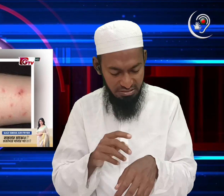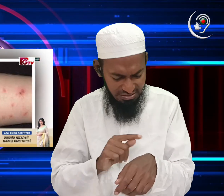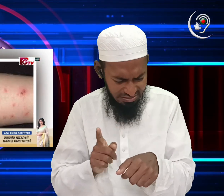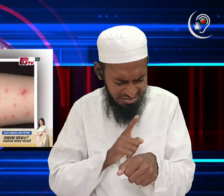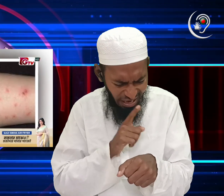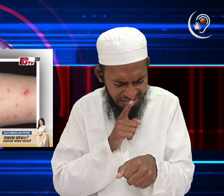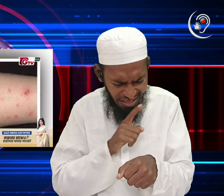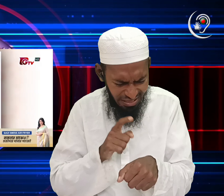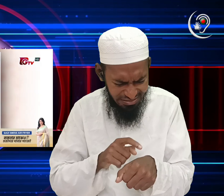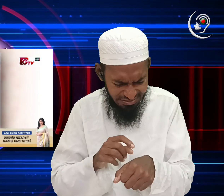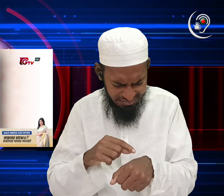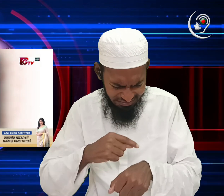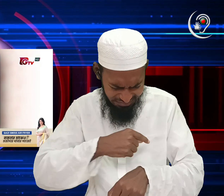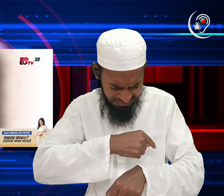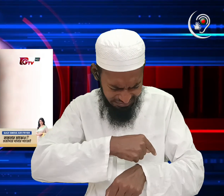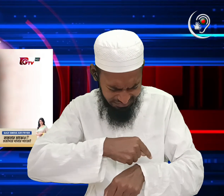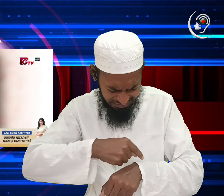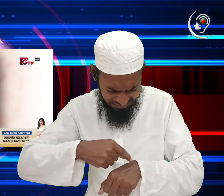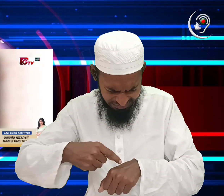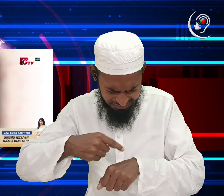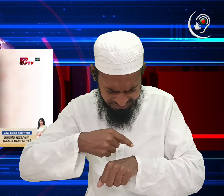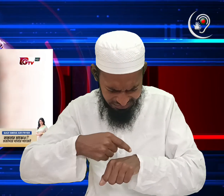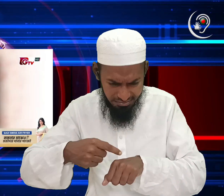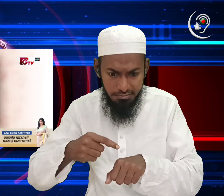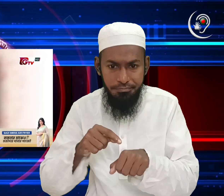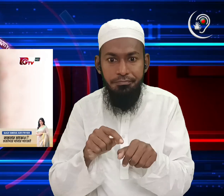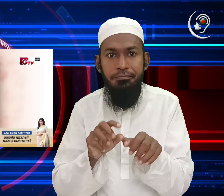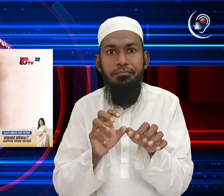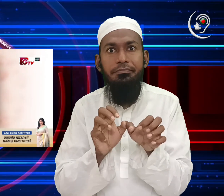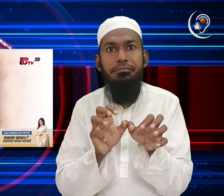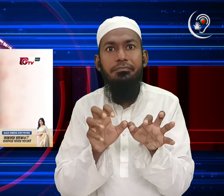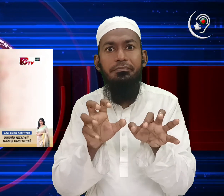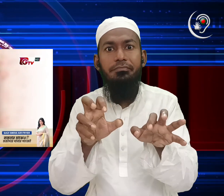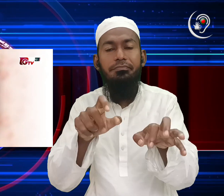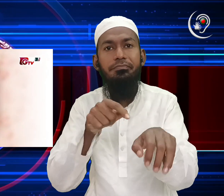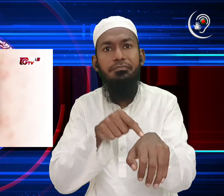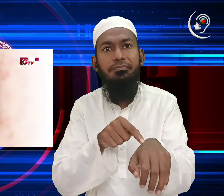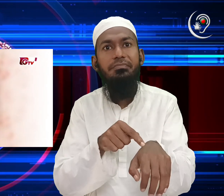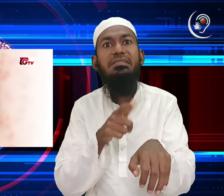যেতে পারে, যা মাকড়সার তৈরি করা গর্ত।